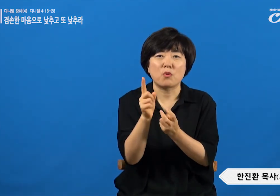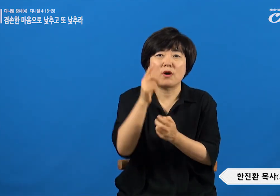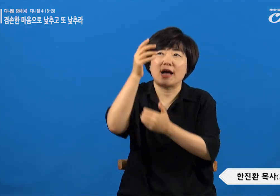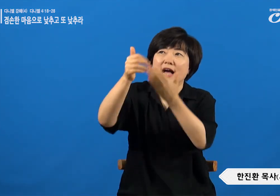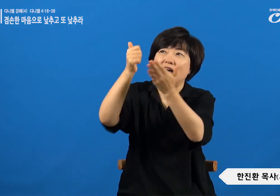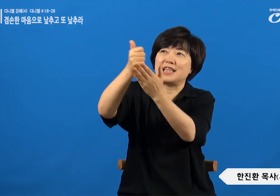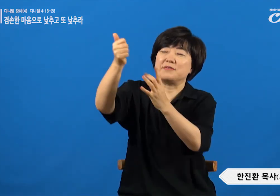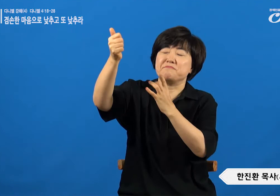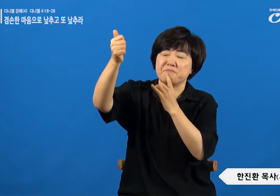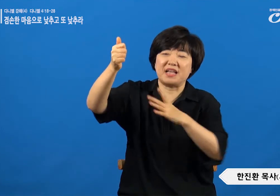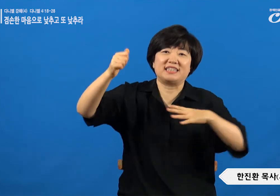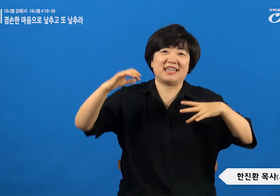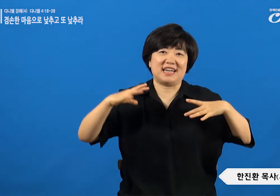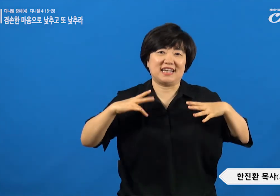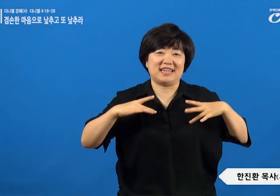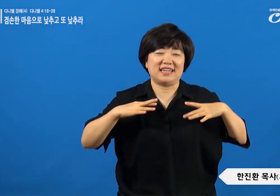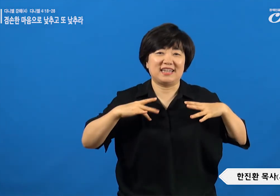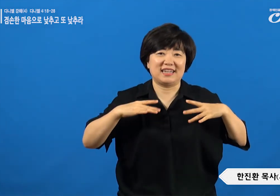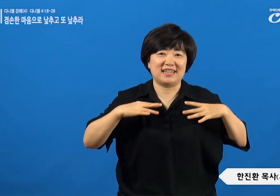하나님만을 자랑하는 것입니다.